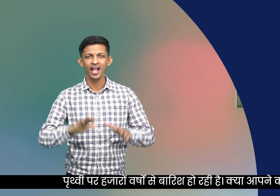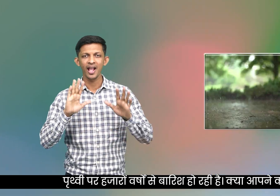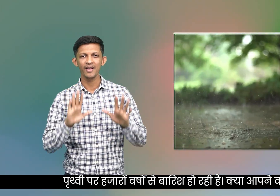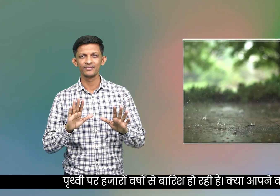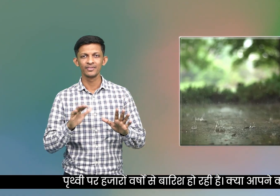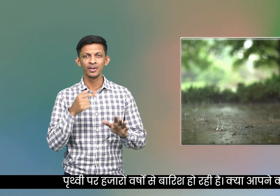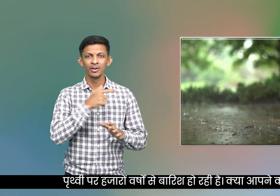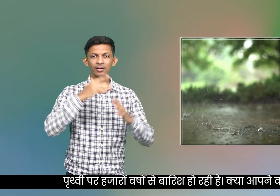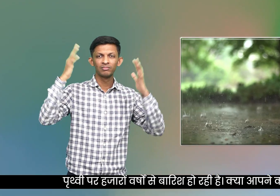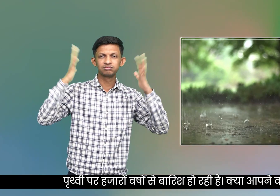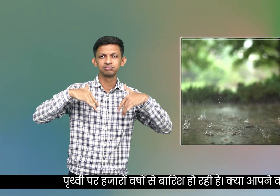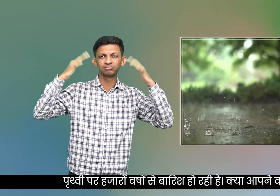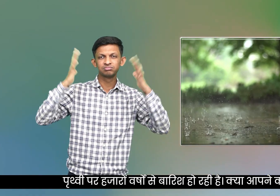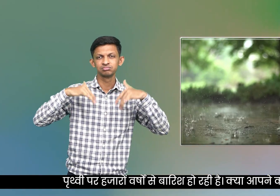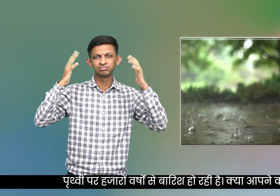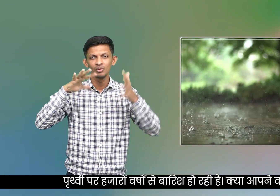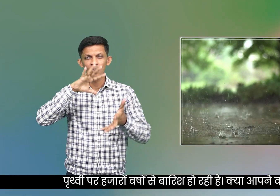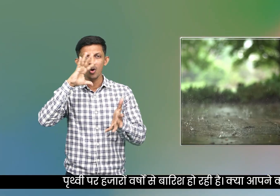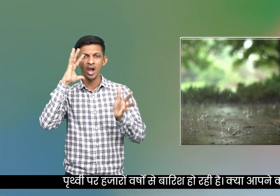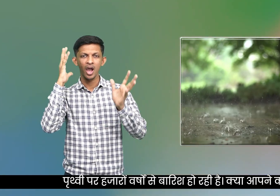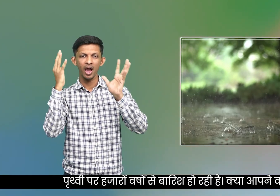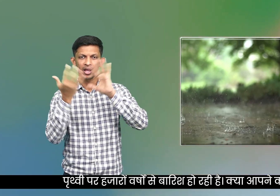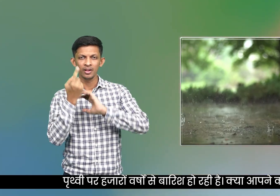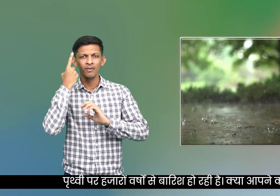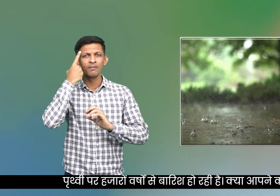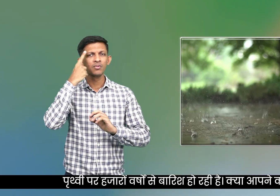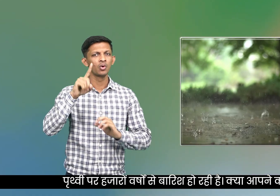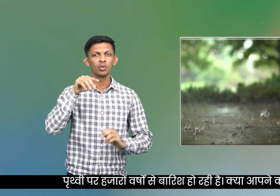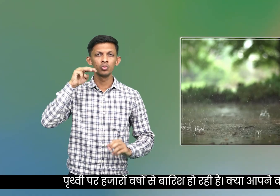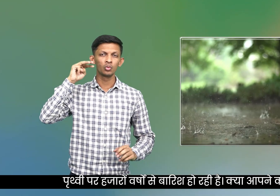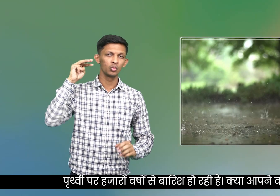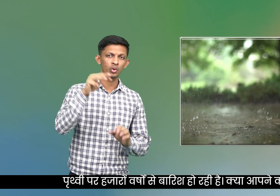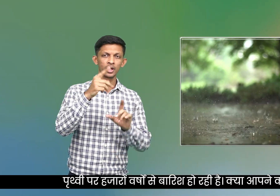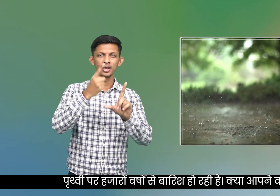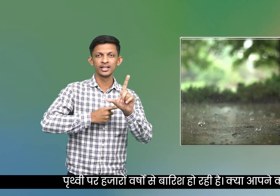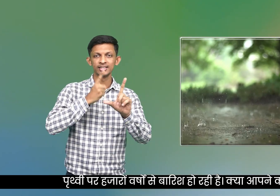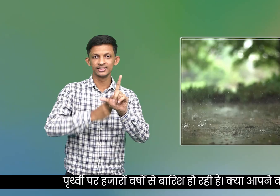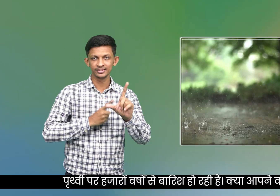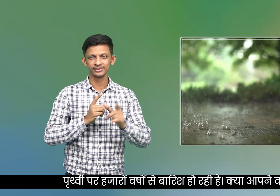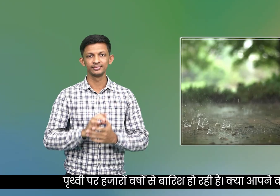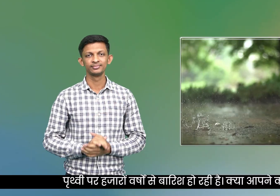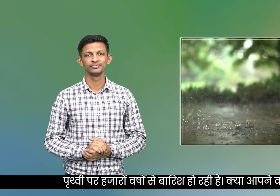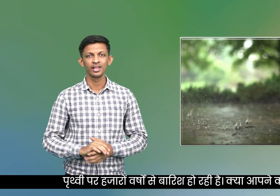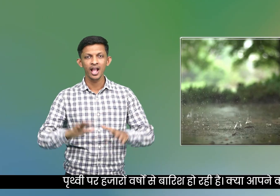पृथ्वी पर हजारों वर्षों से बारिश हो रही है। क्या आपने कभी सोचा है